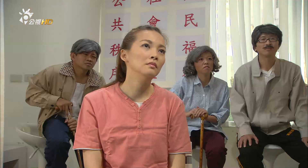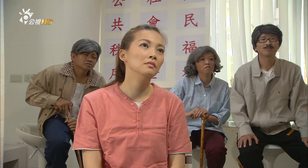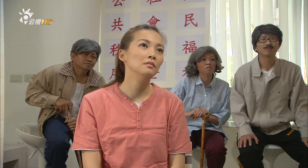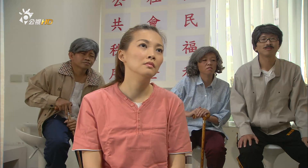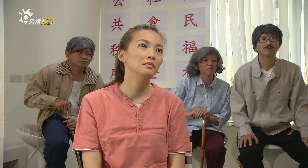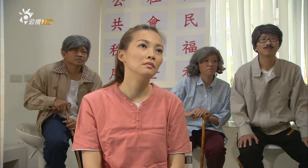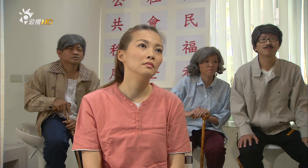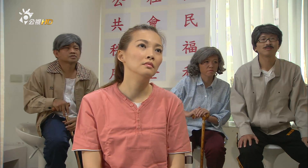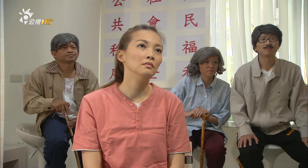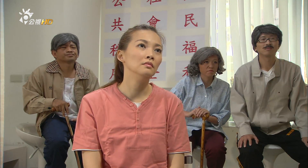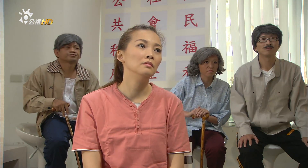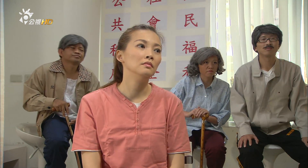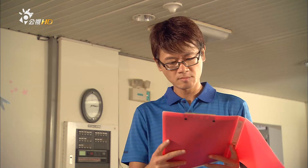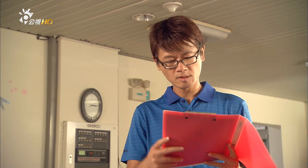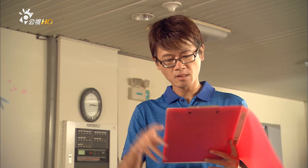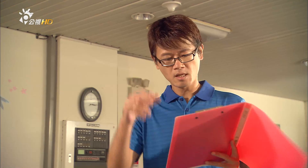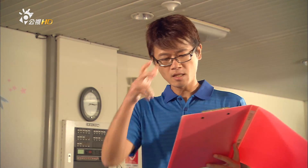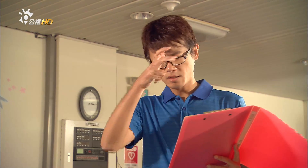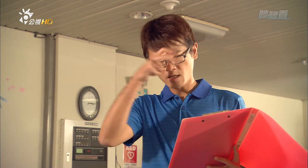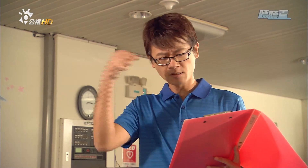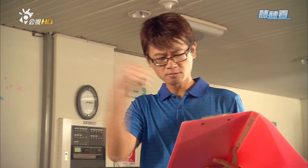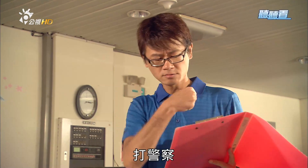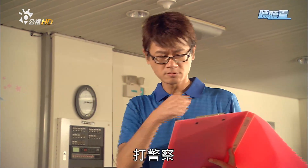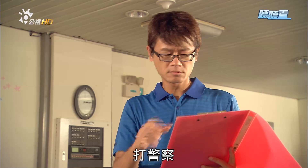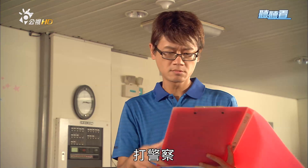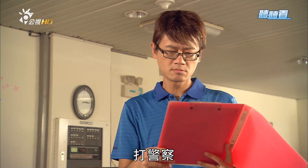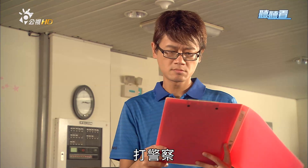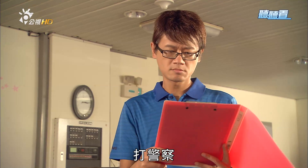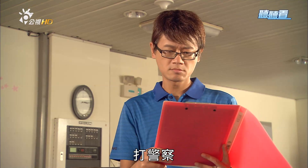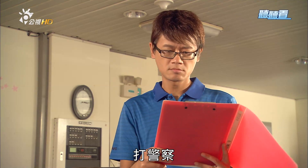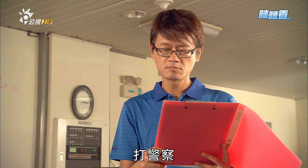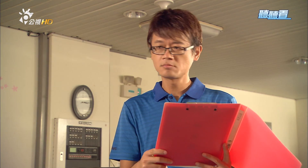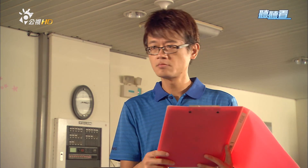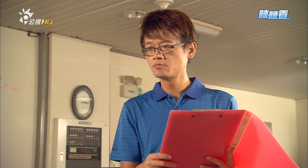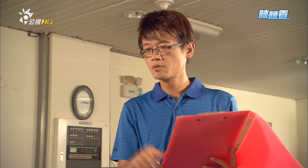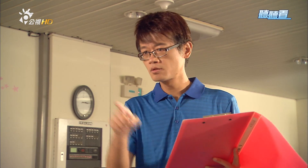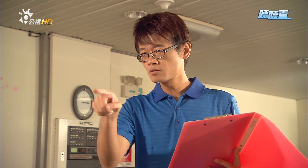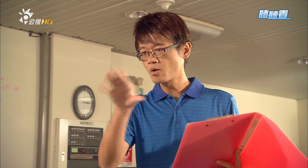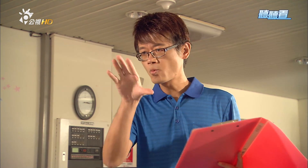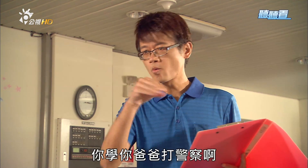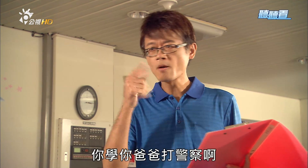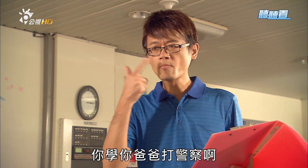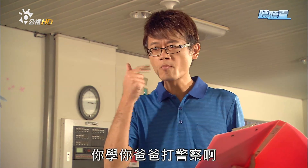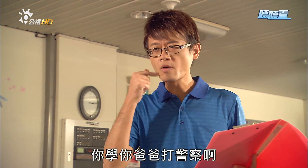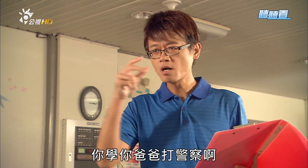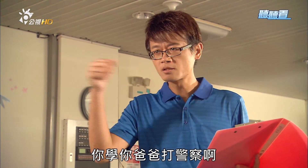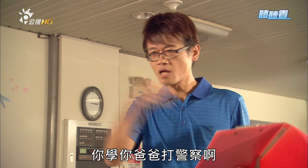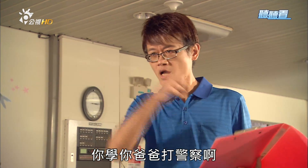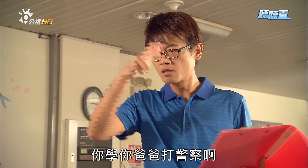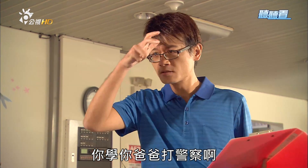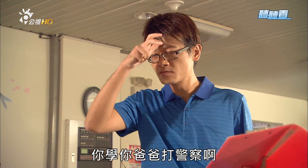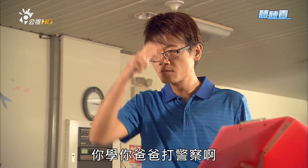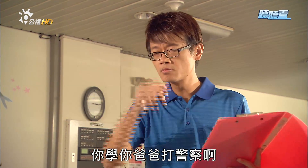打警察。 你学你爸爸打警察